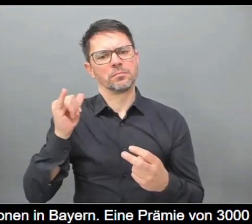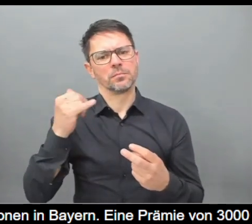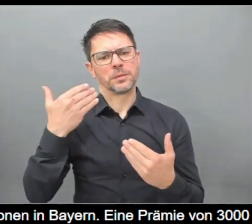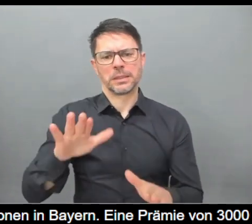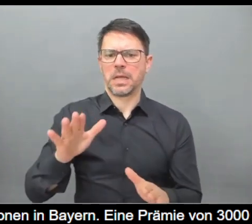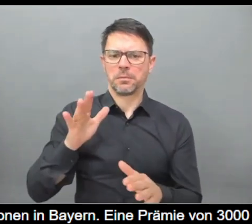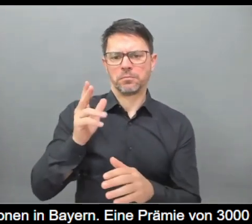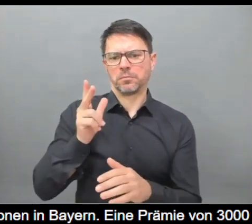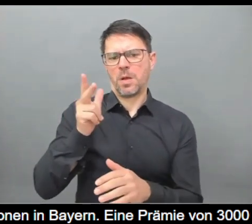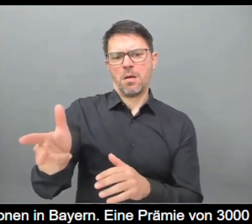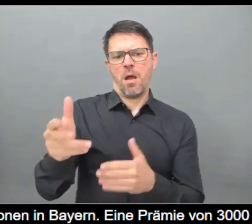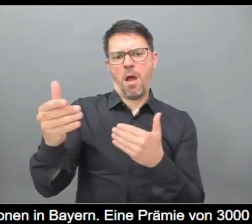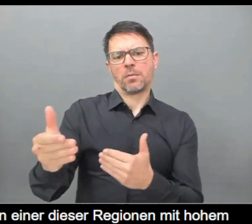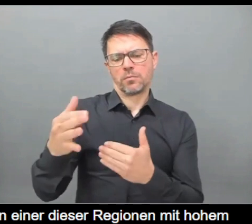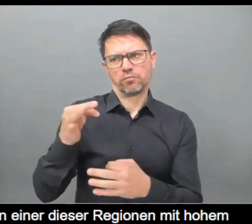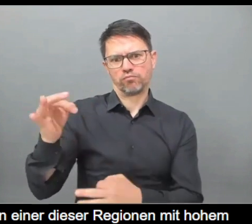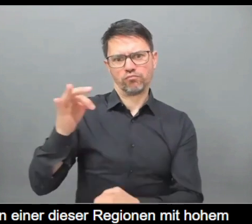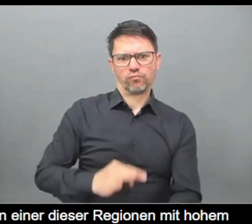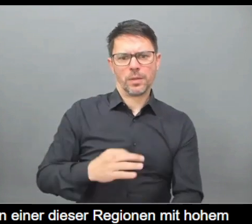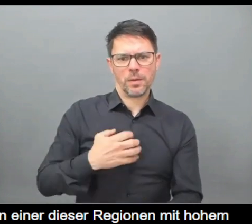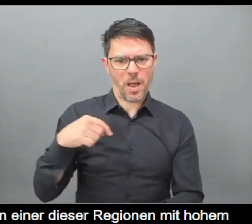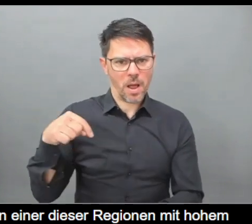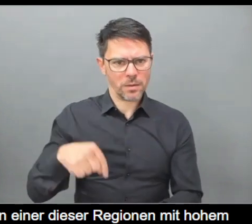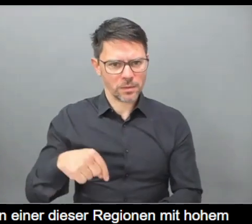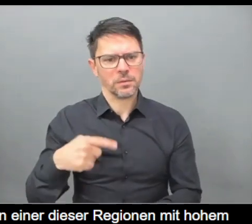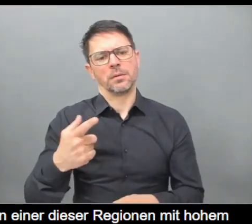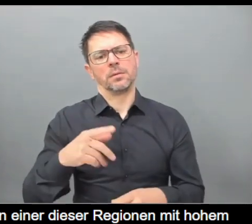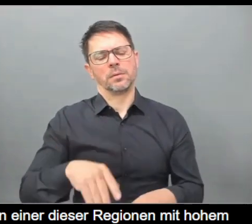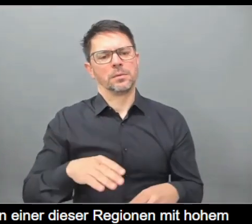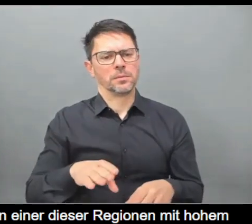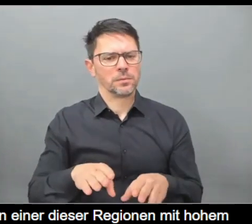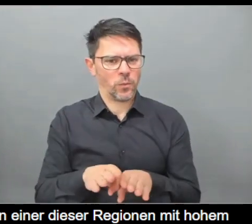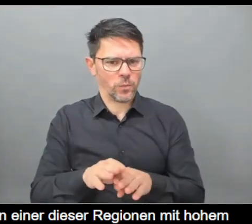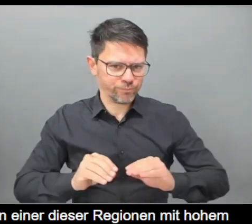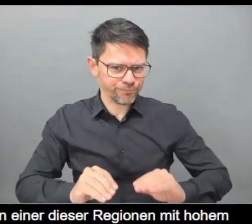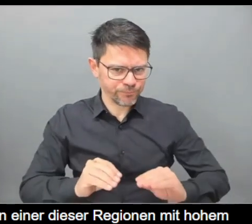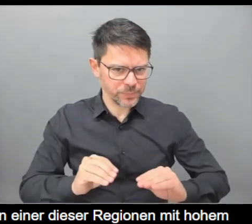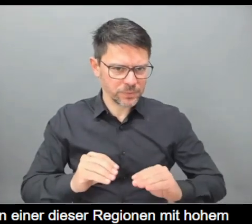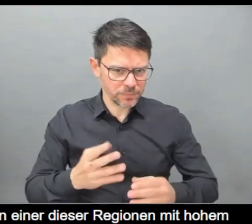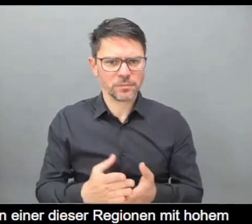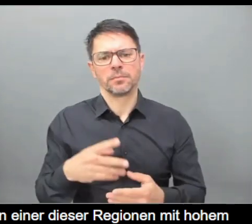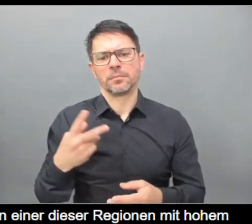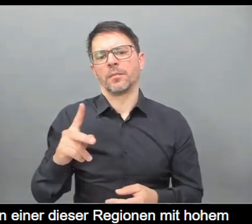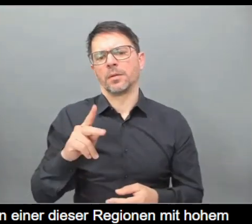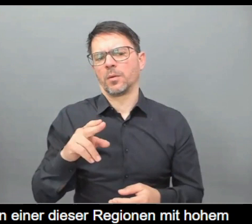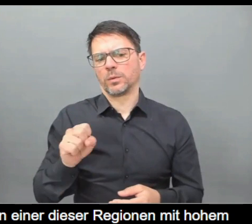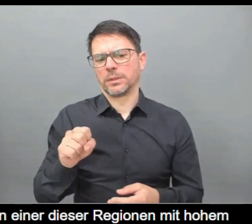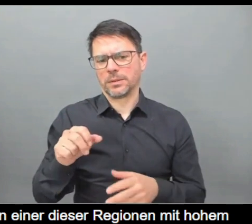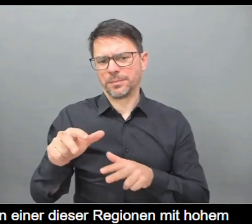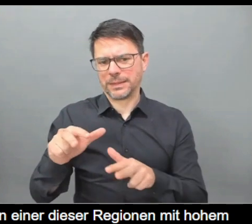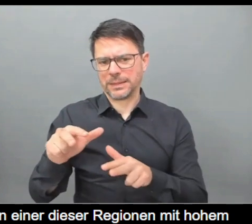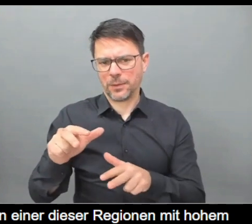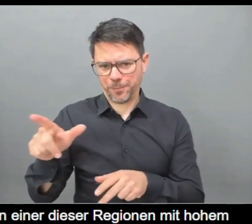Schuldienstes gut informieren zu können. Da hinein spielt auch der Aspekt der finanziellen